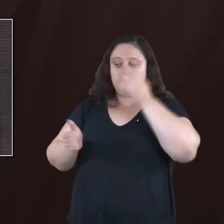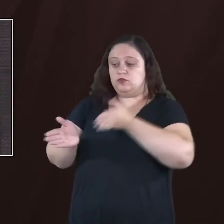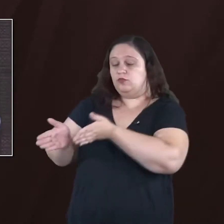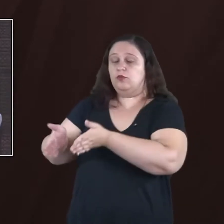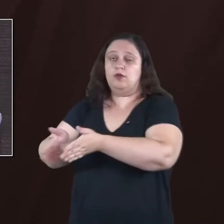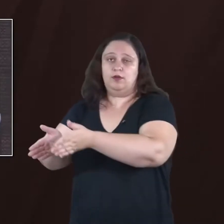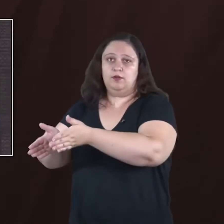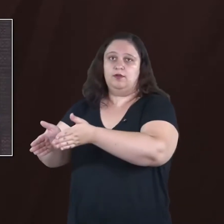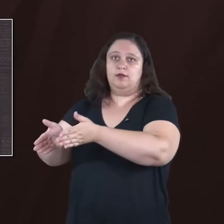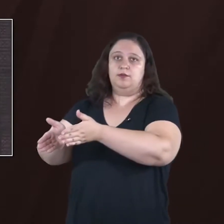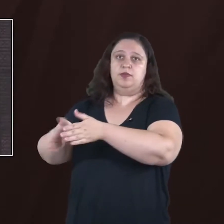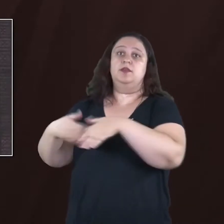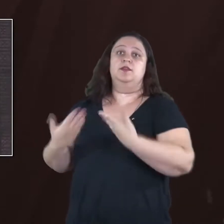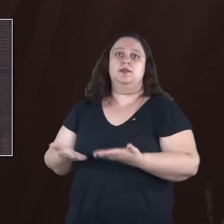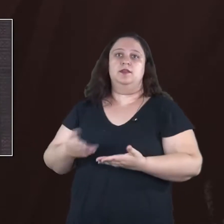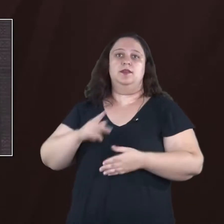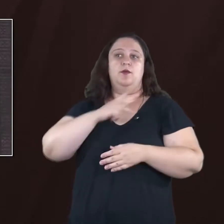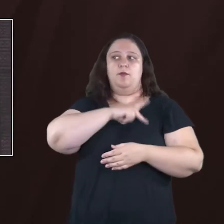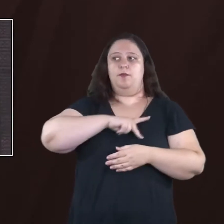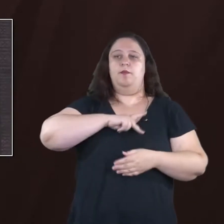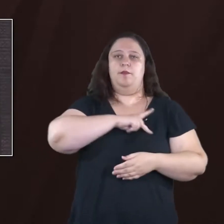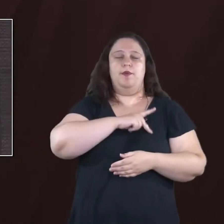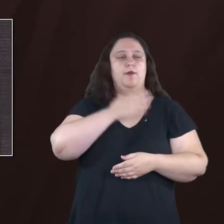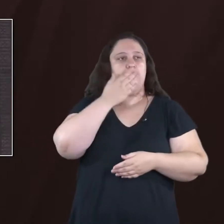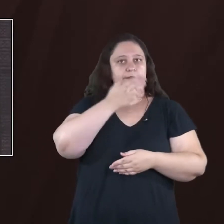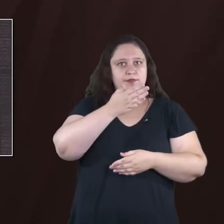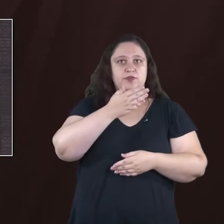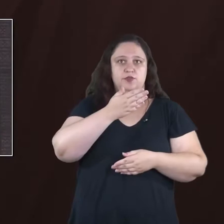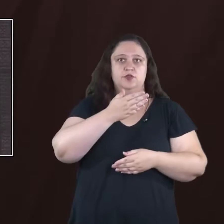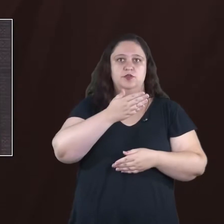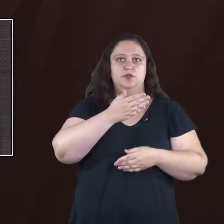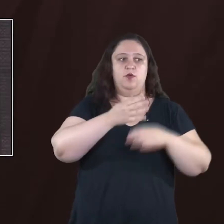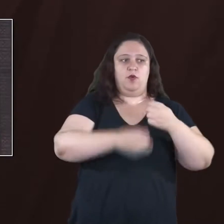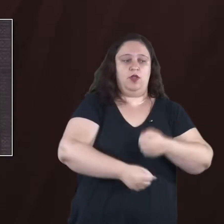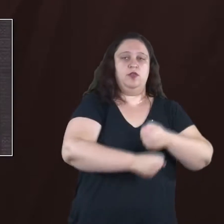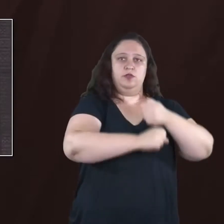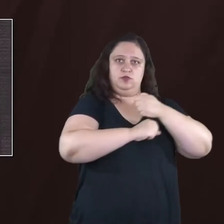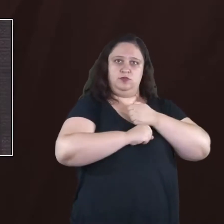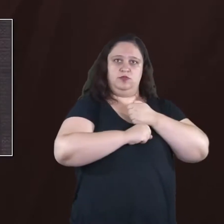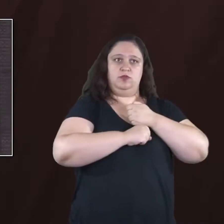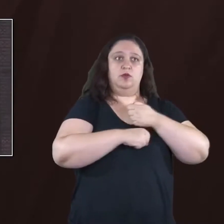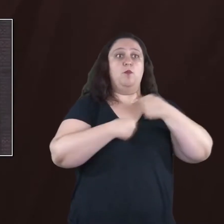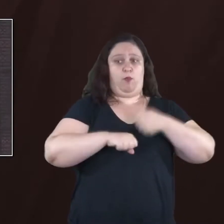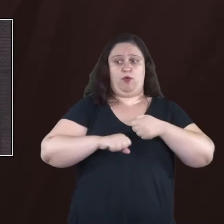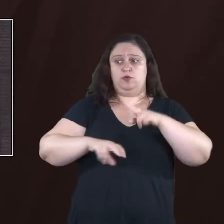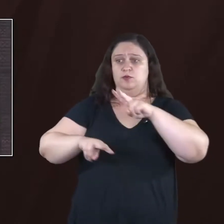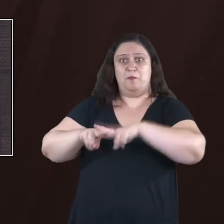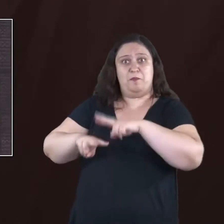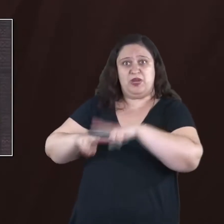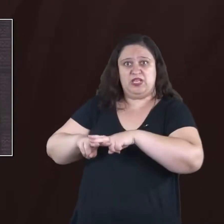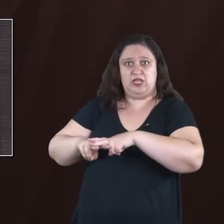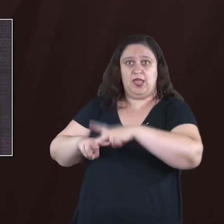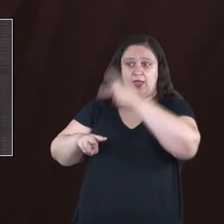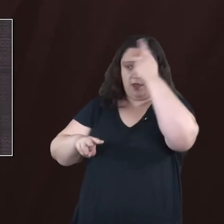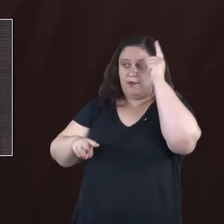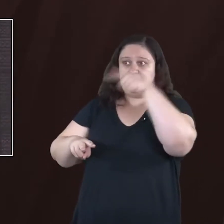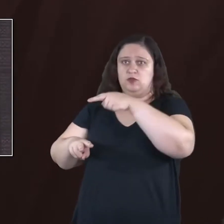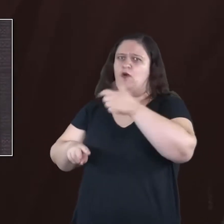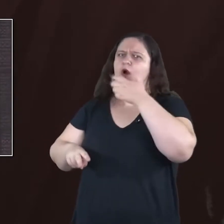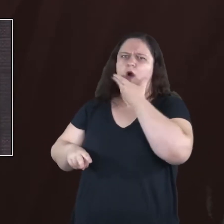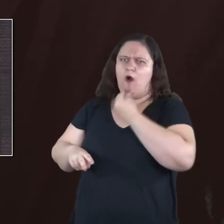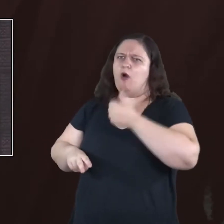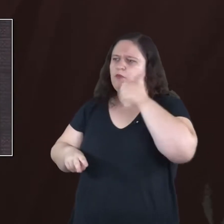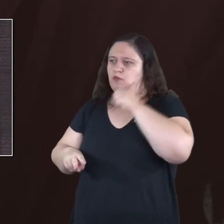Paulo então pediu autorização para o sumo sacerdote para prender homens e mulheres e